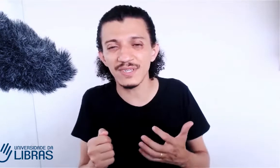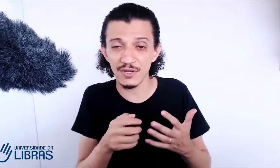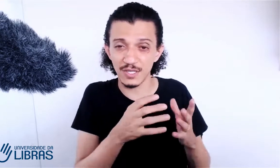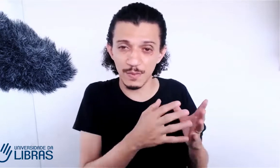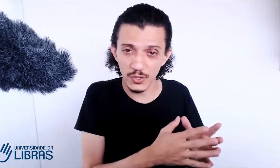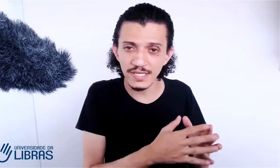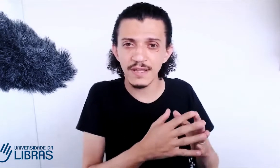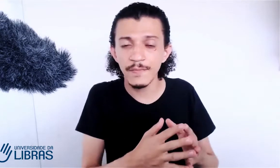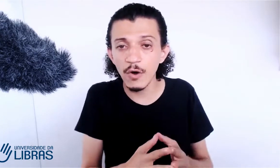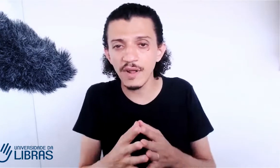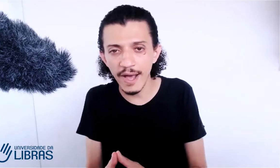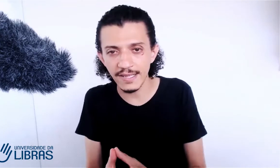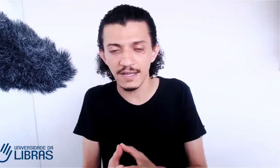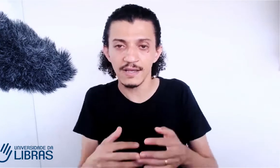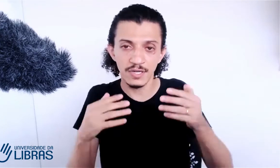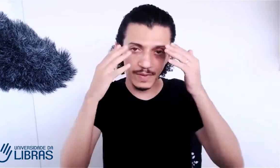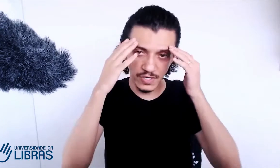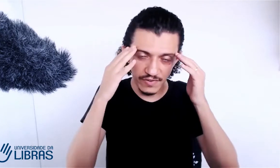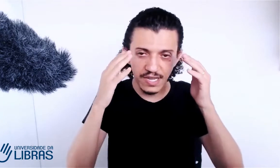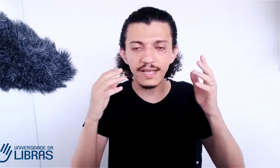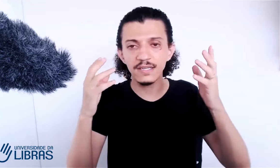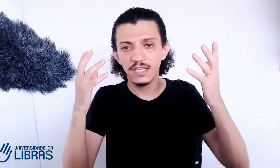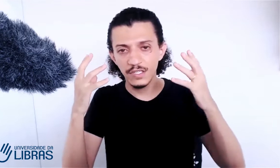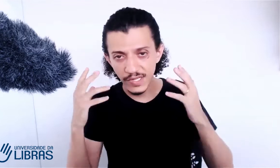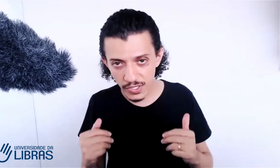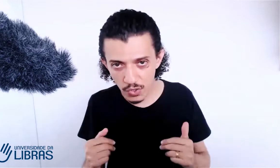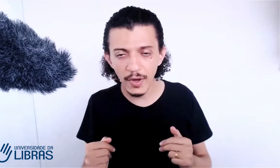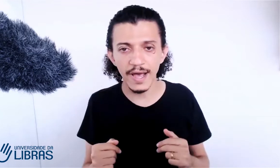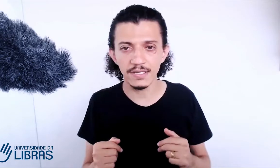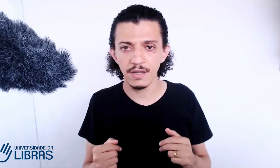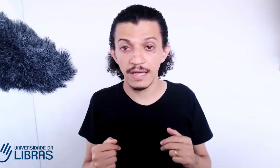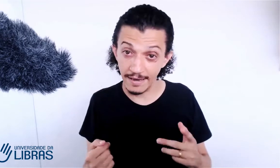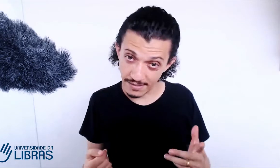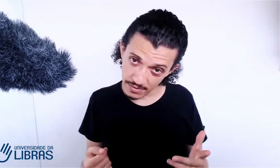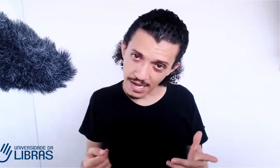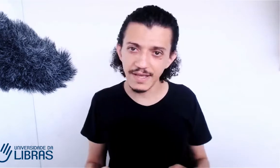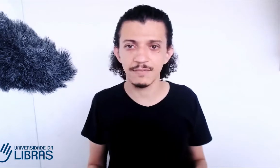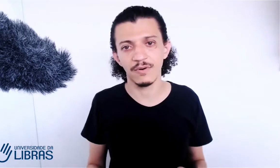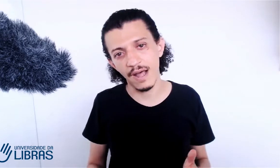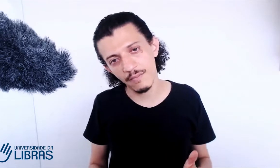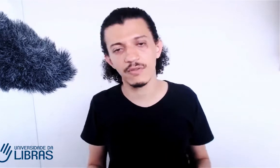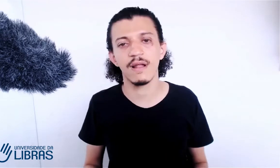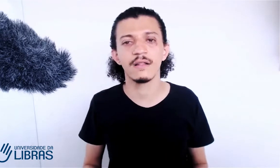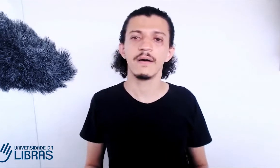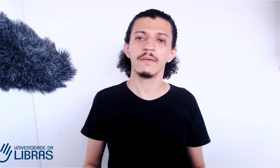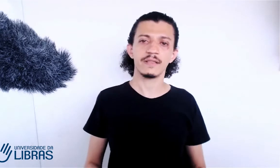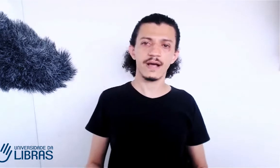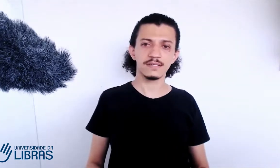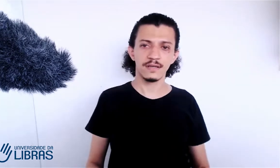são as expressões não manuais. São as expressões faciais, expressões corporais. Inclinação da cabeça, para um lado, para o outro lado, para trás,